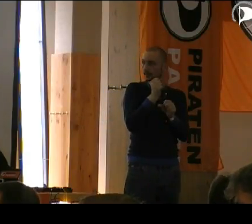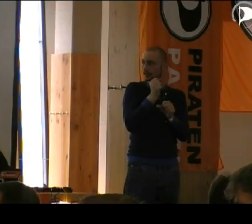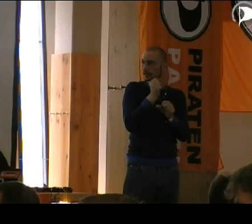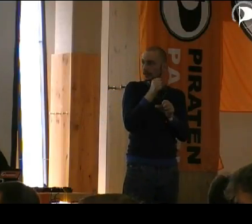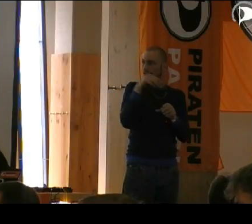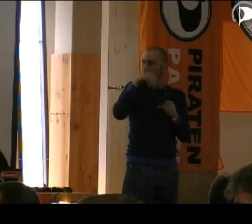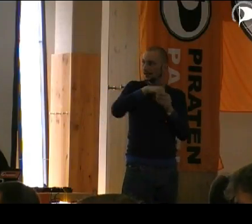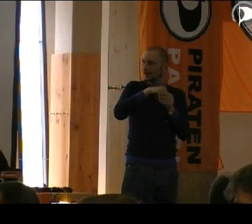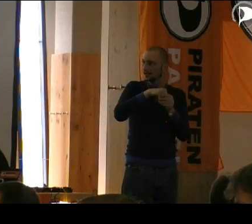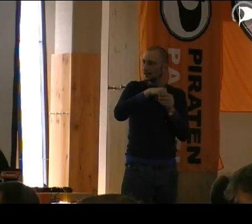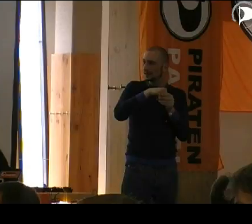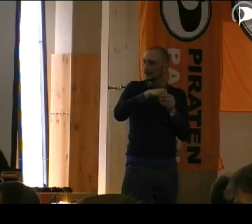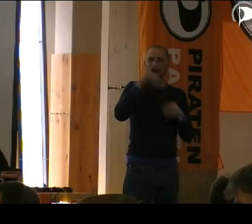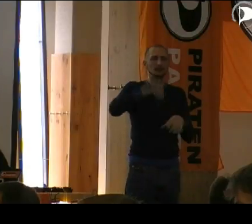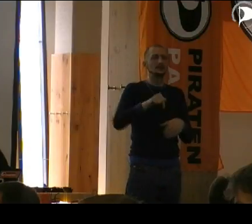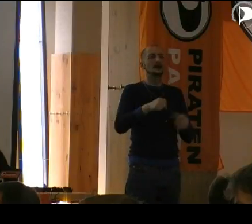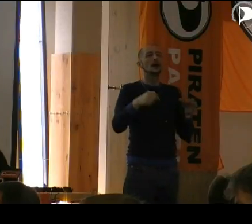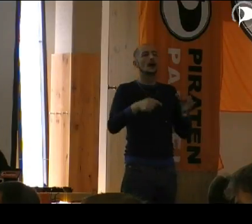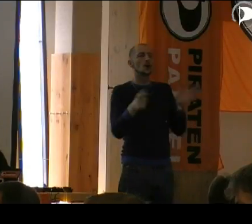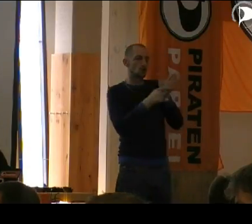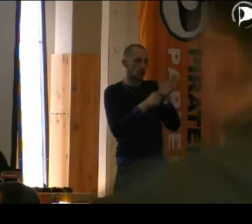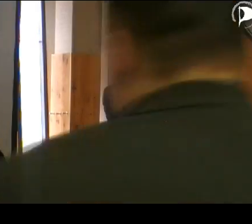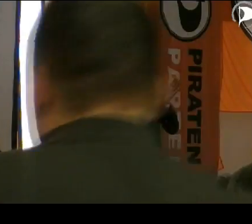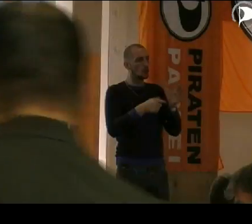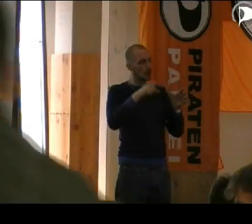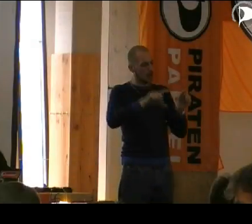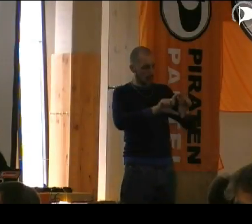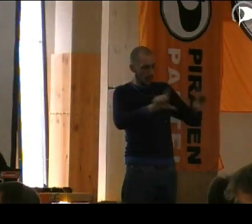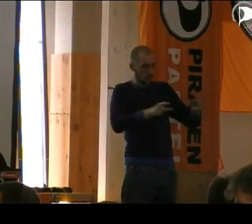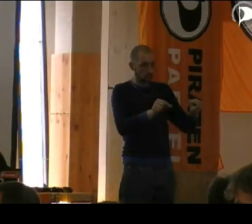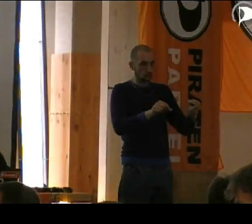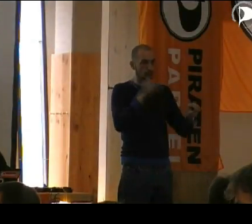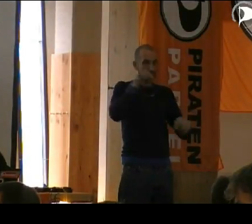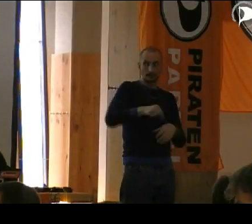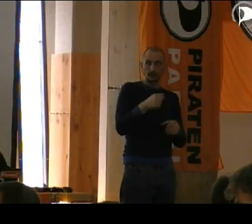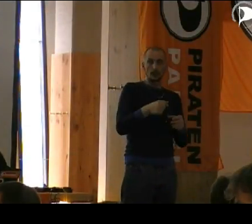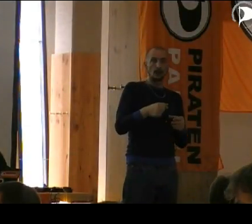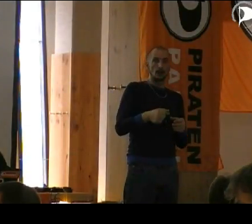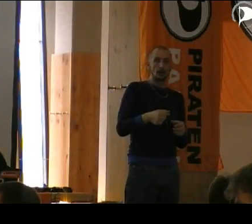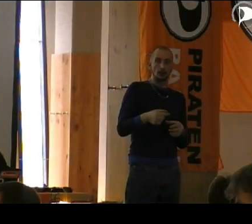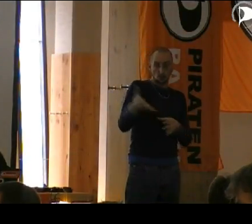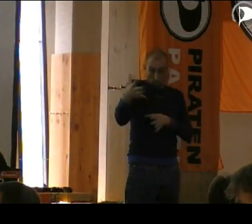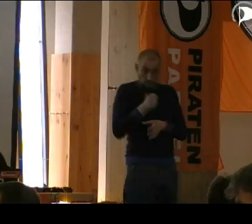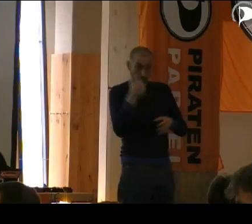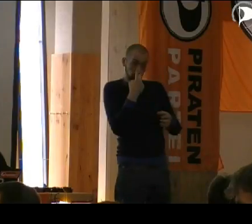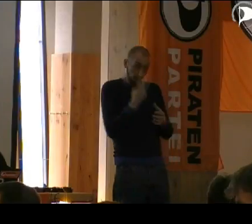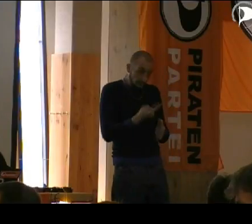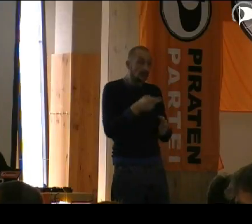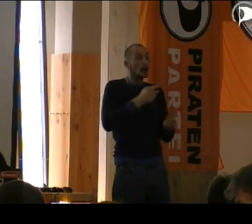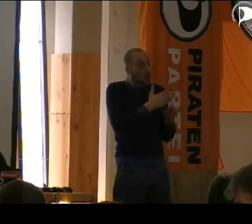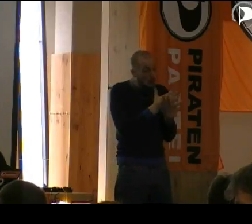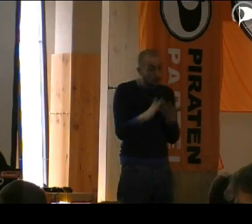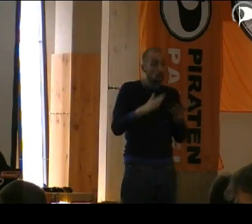wir haben kontoauszüge sich gekürzt und die zahl mit vorgängen die schlag gefunden haben sind in ordnung aber es ist noch keine